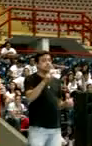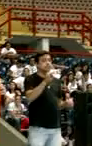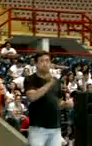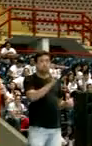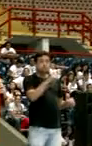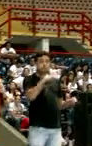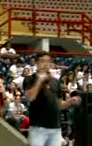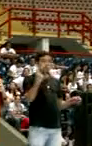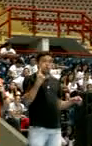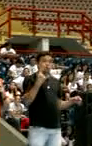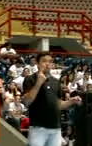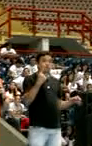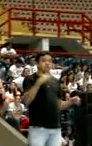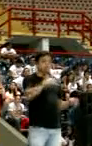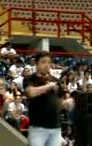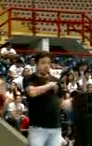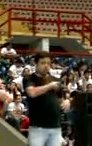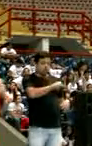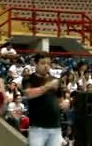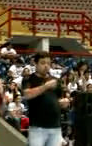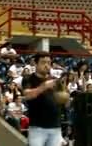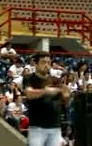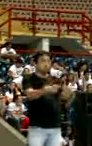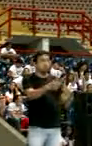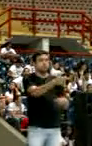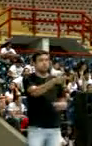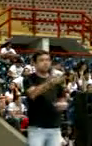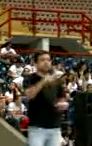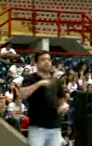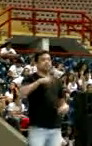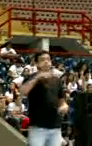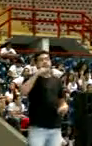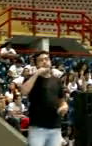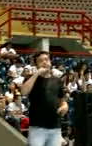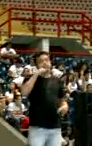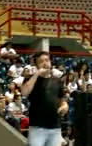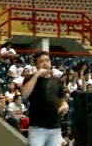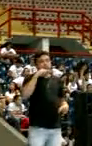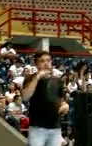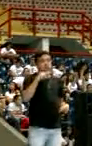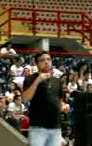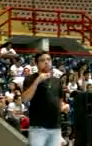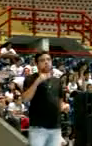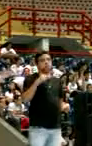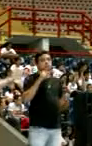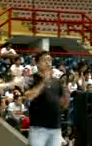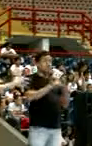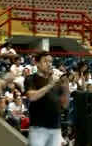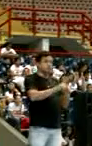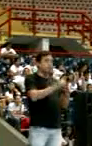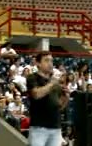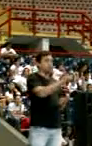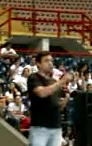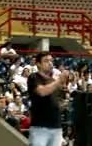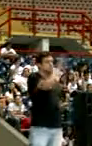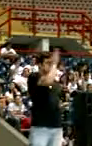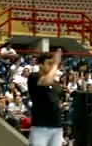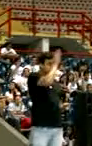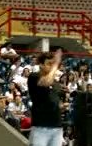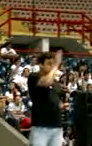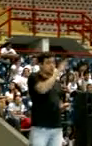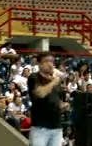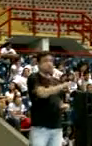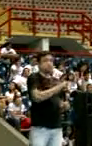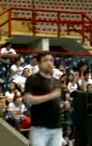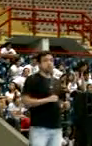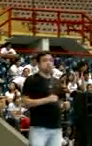morreu, não deixou herdeiro direto, deixou um neto e um sobrinho.